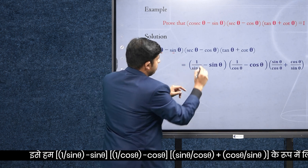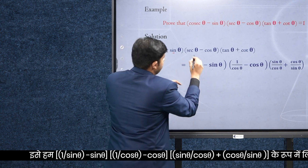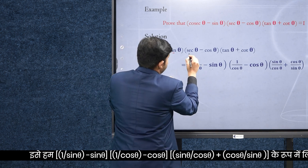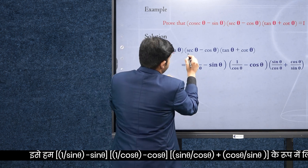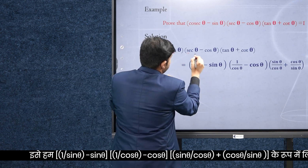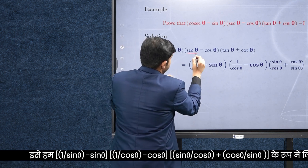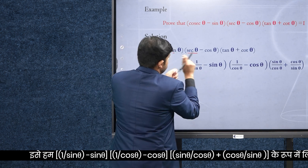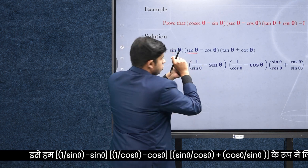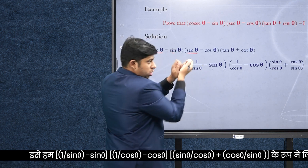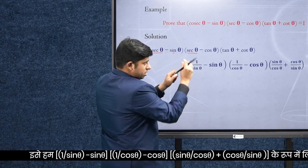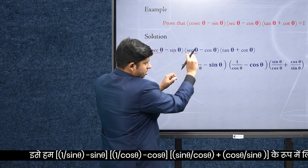हैं।